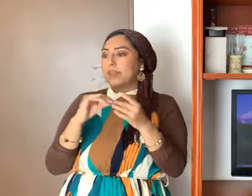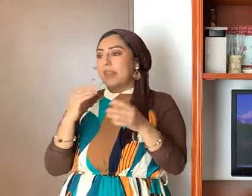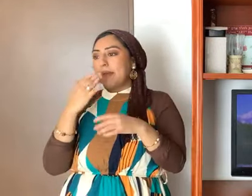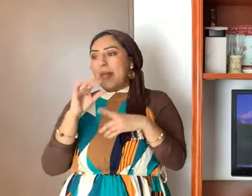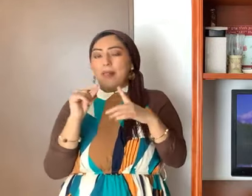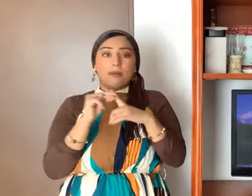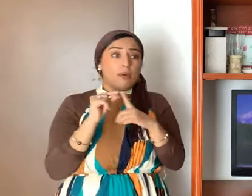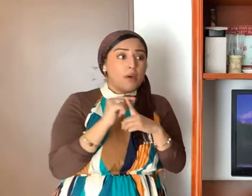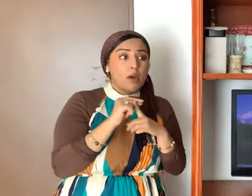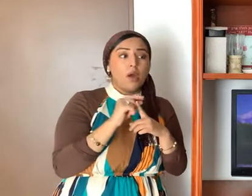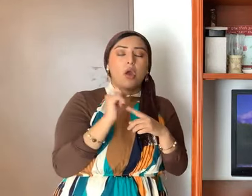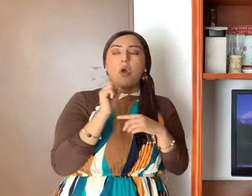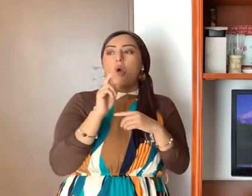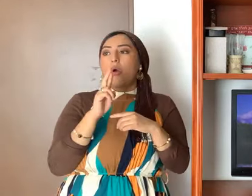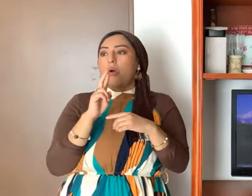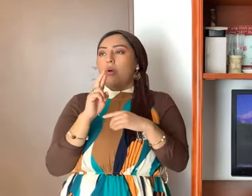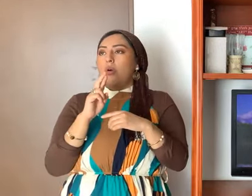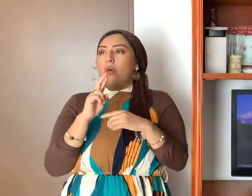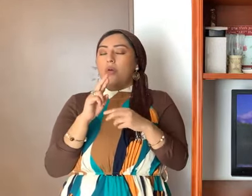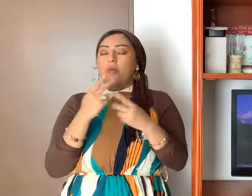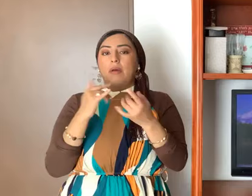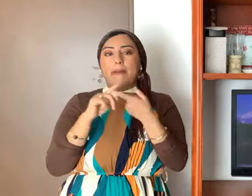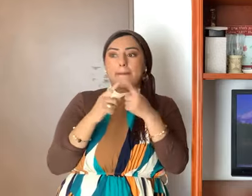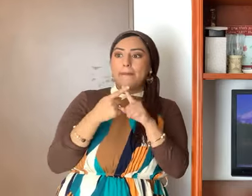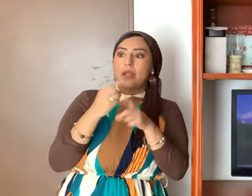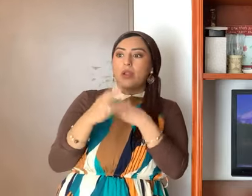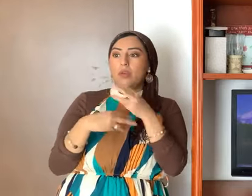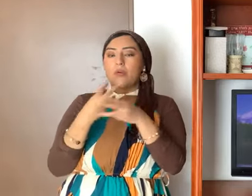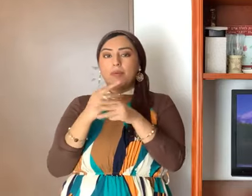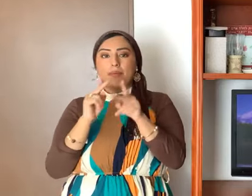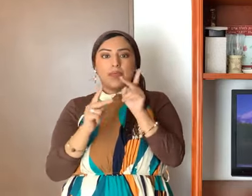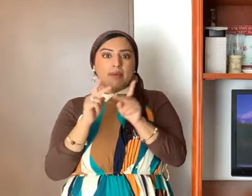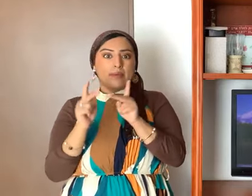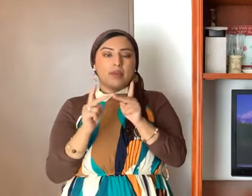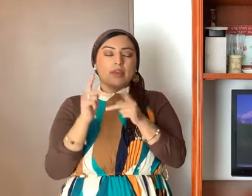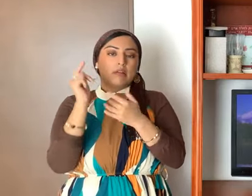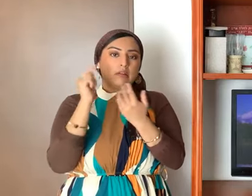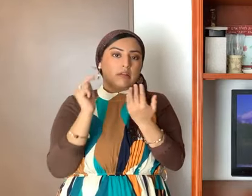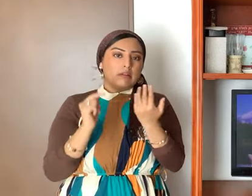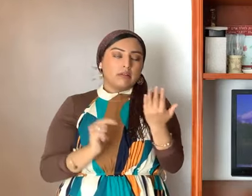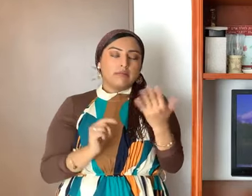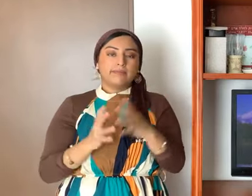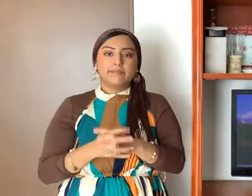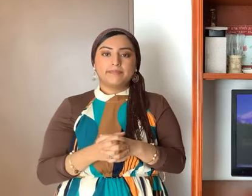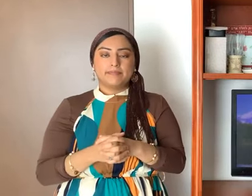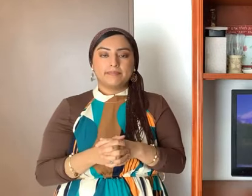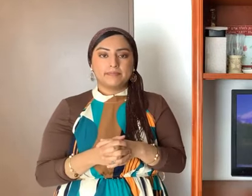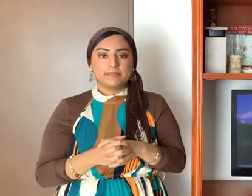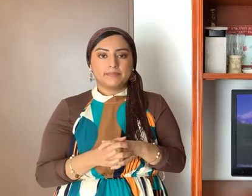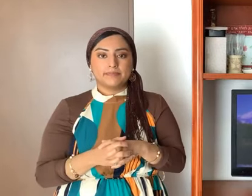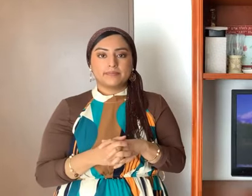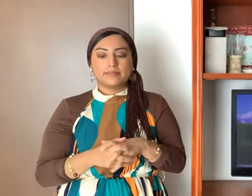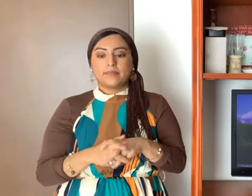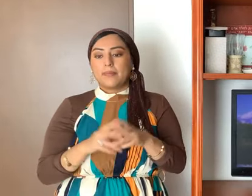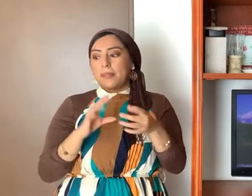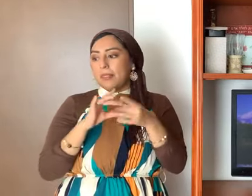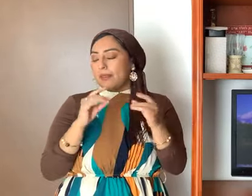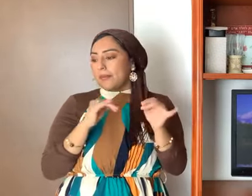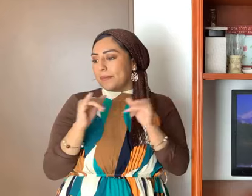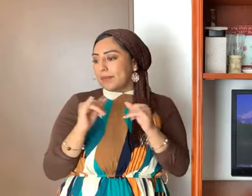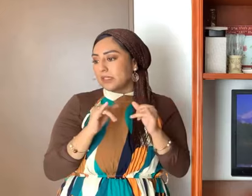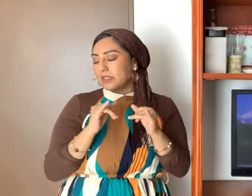llevándose con la gente del mundo como cuando ellos estaban en el mundo. Siguen hablándose igual,